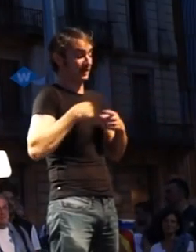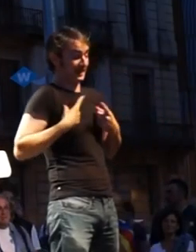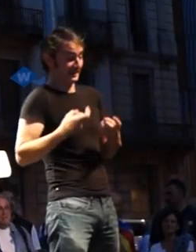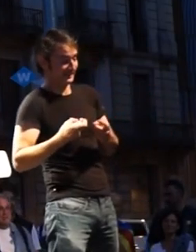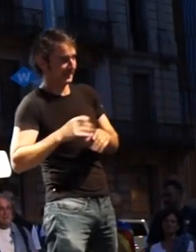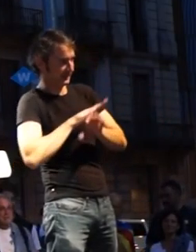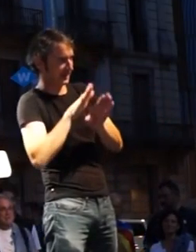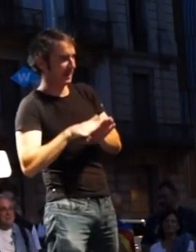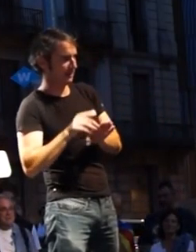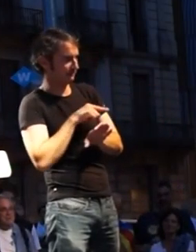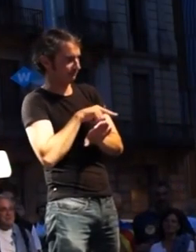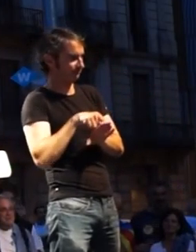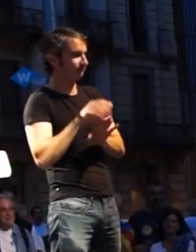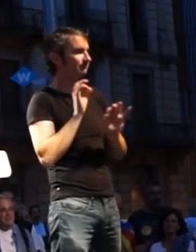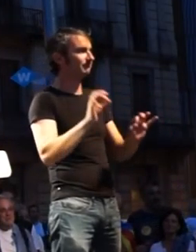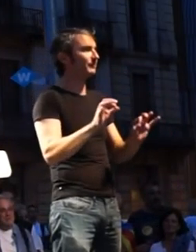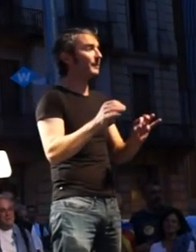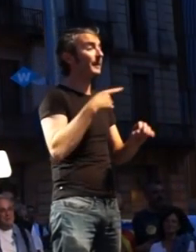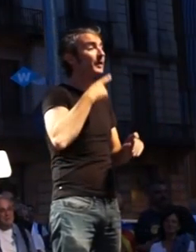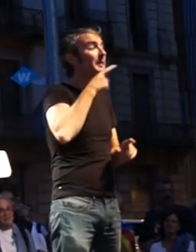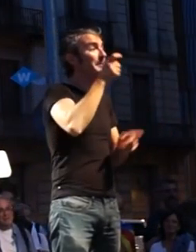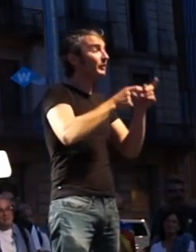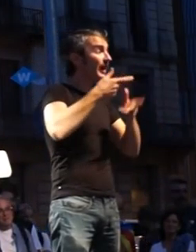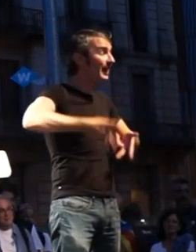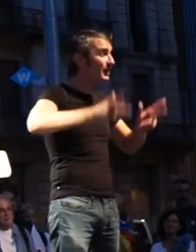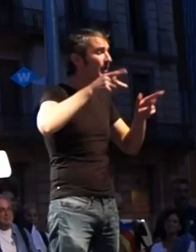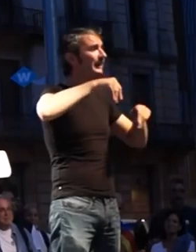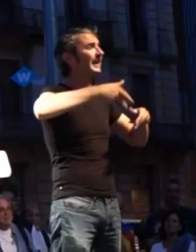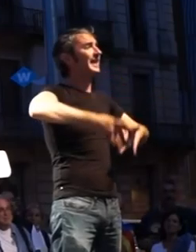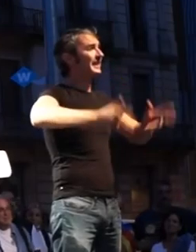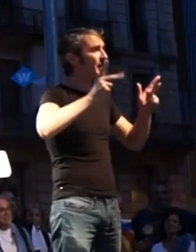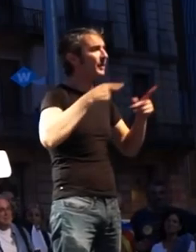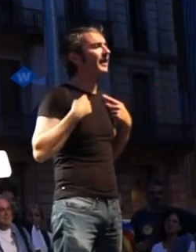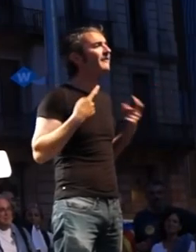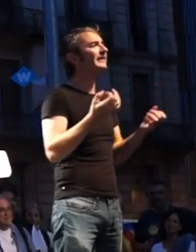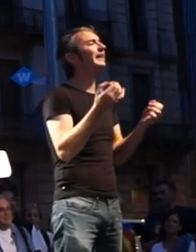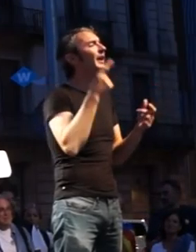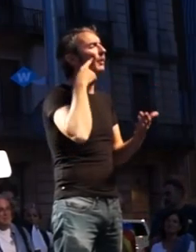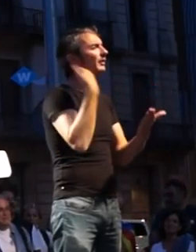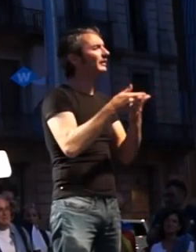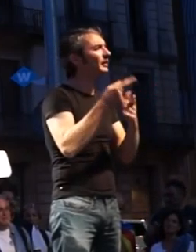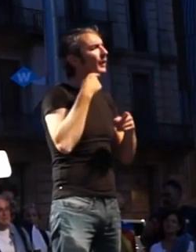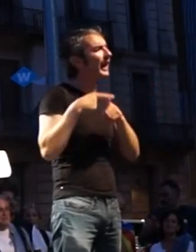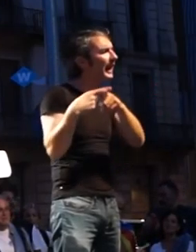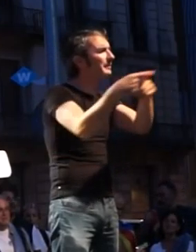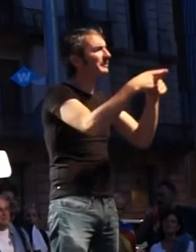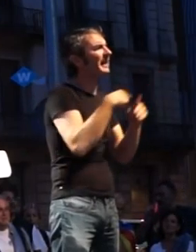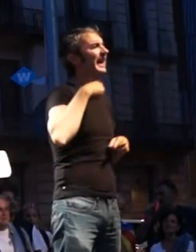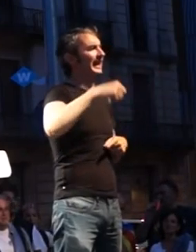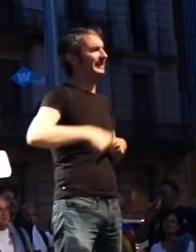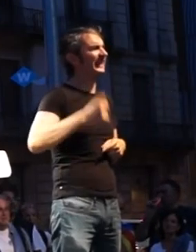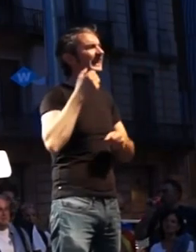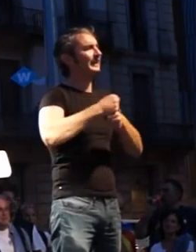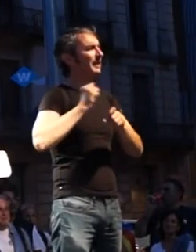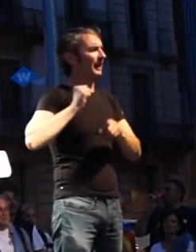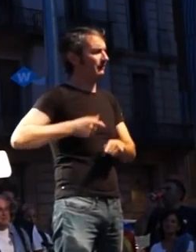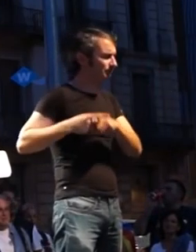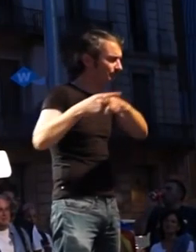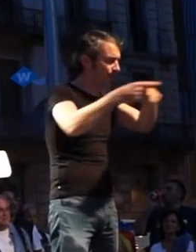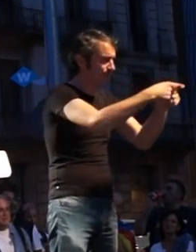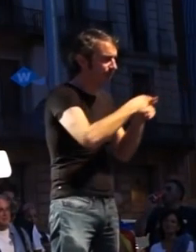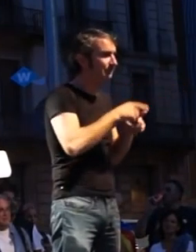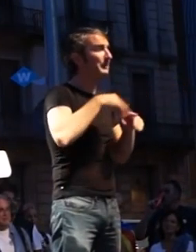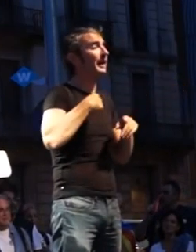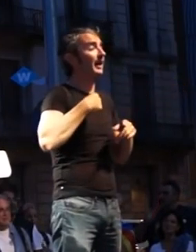necessitat. És per això que per ser persones lliures en una terra lliure ens cal garantir un repartiment de la riquesa i del treball que garanteixi que